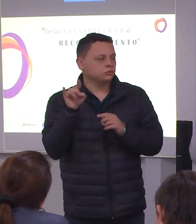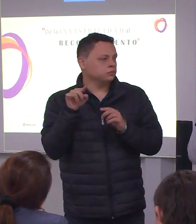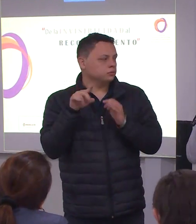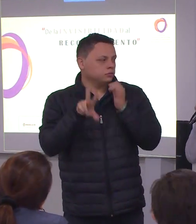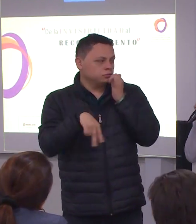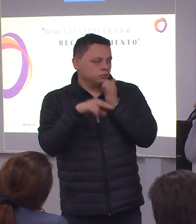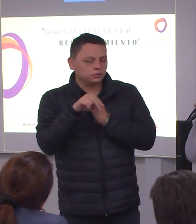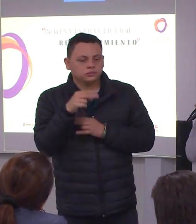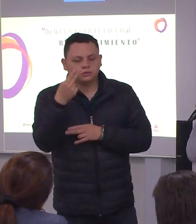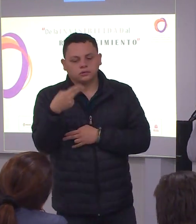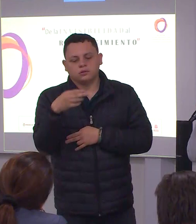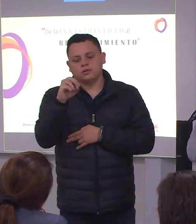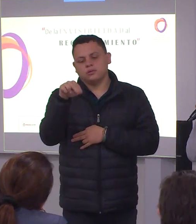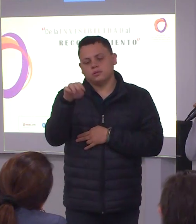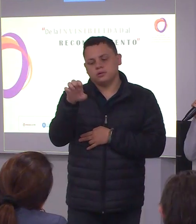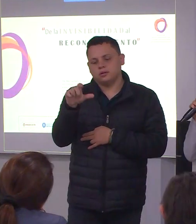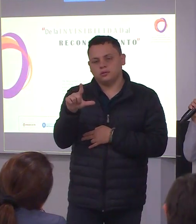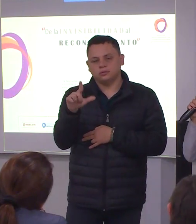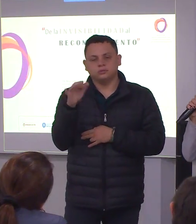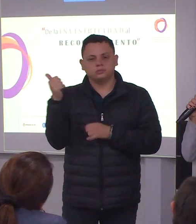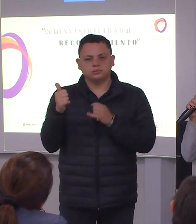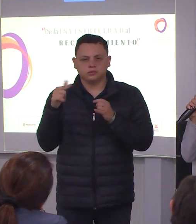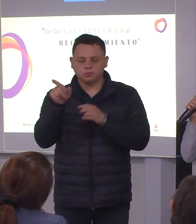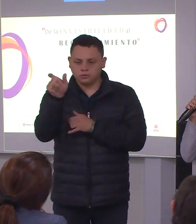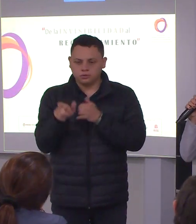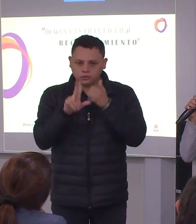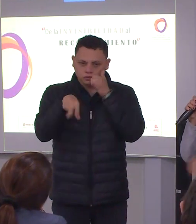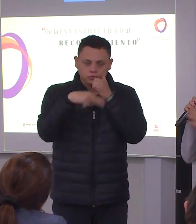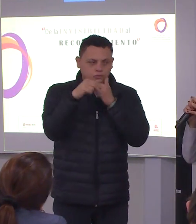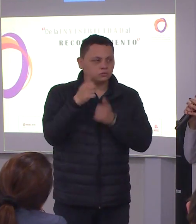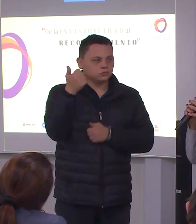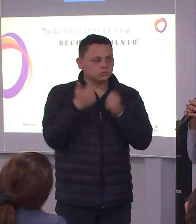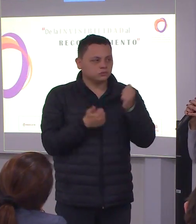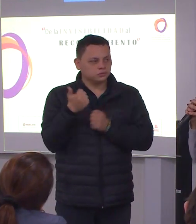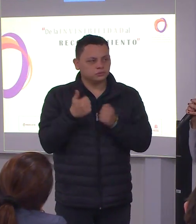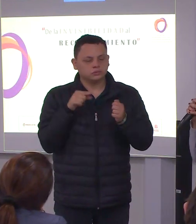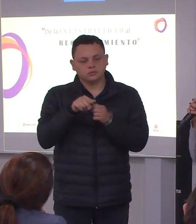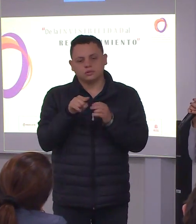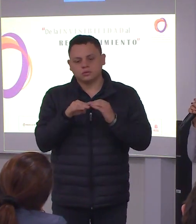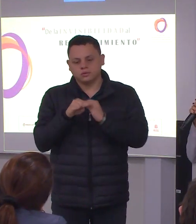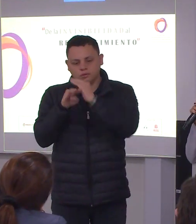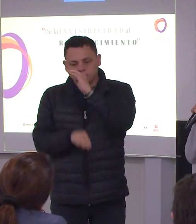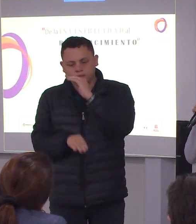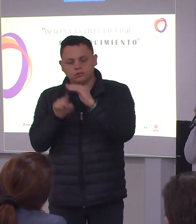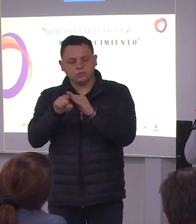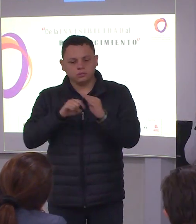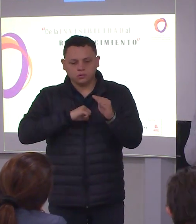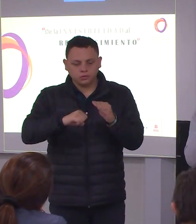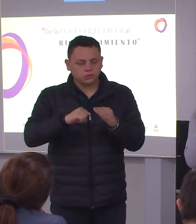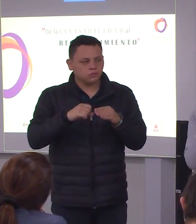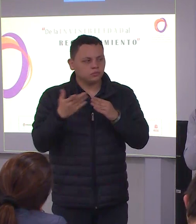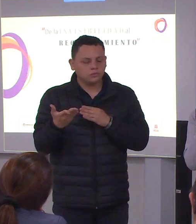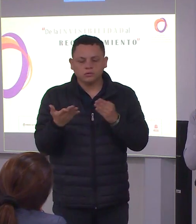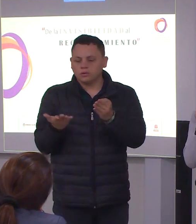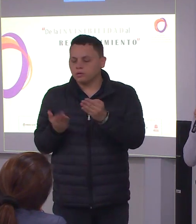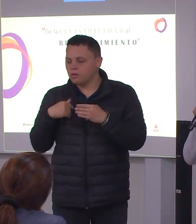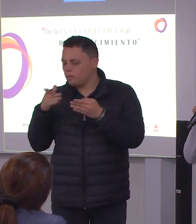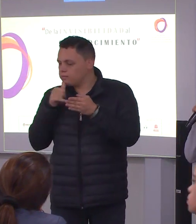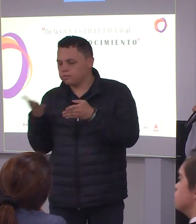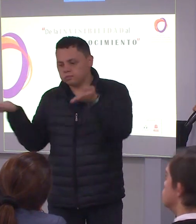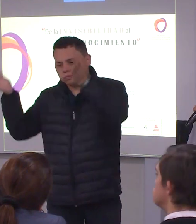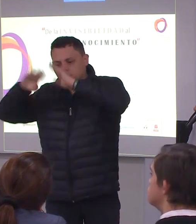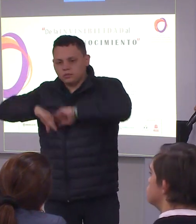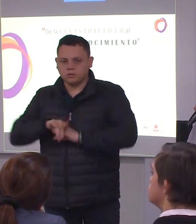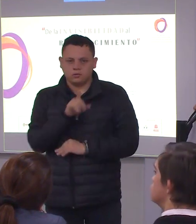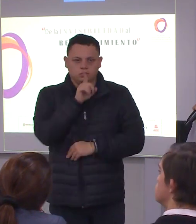llamado Adson Honneth que nos dice que la desigualdad y la negación de derechos se sirven de la invisibilidad y del